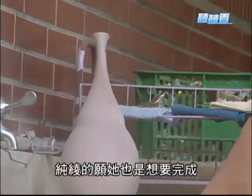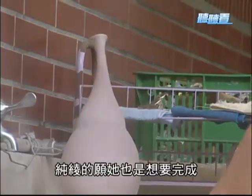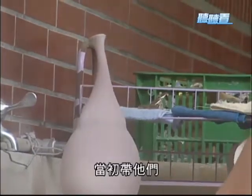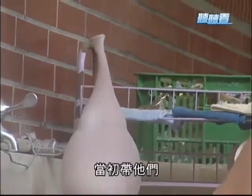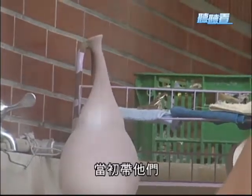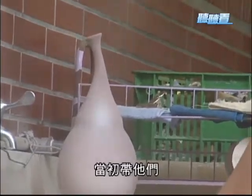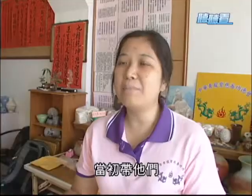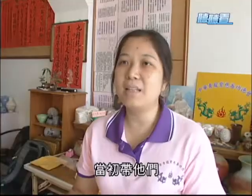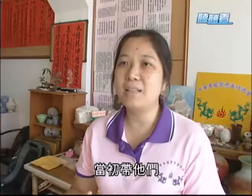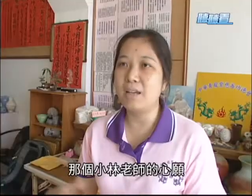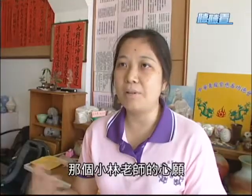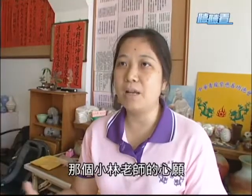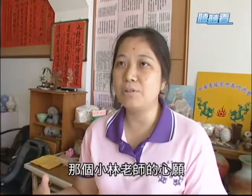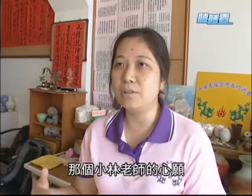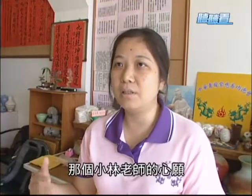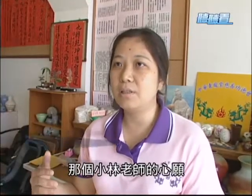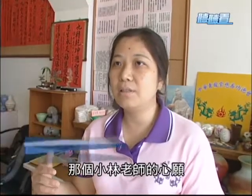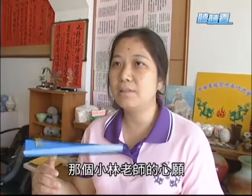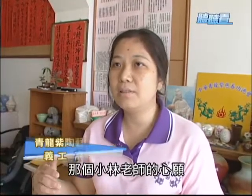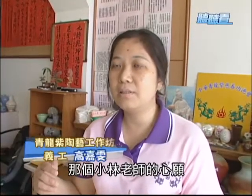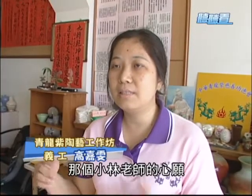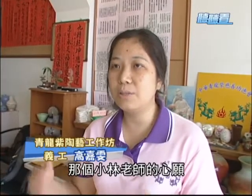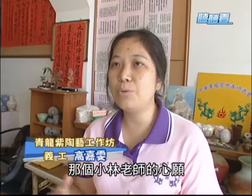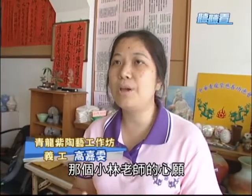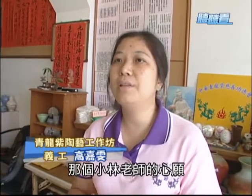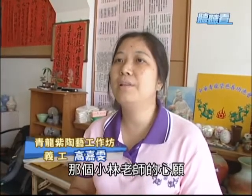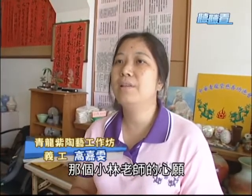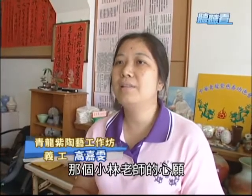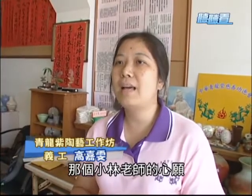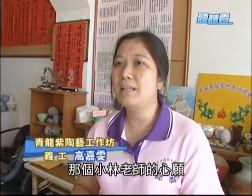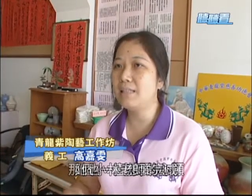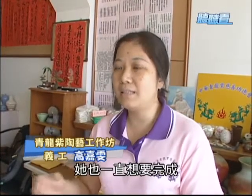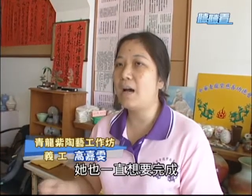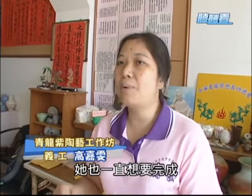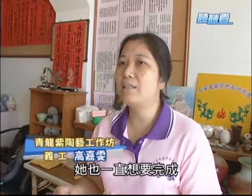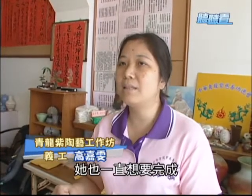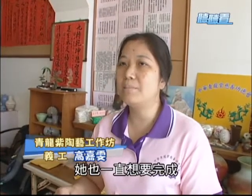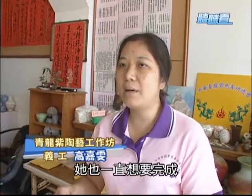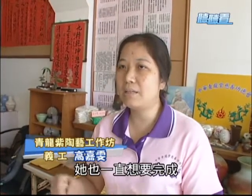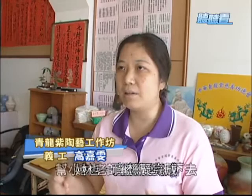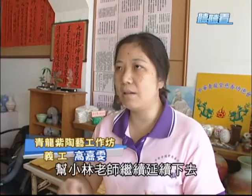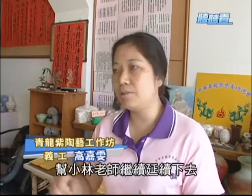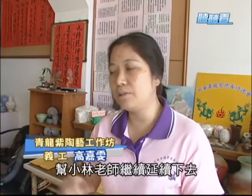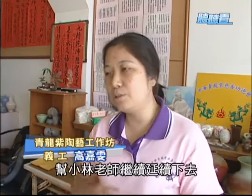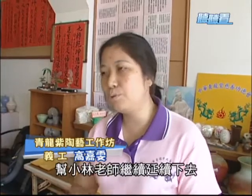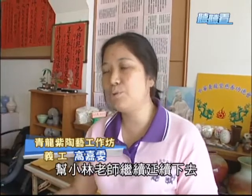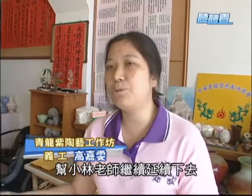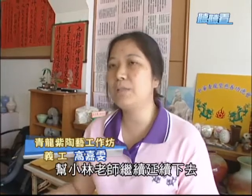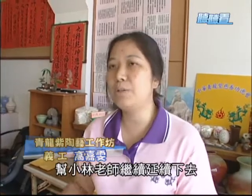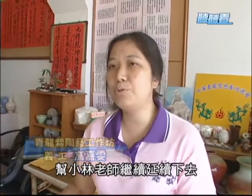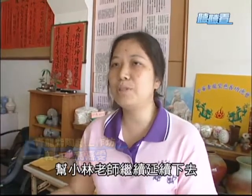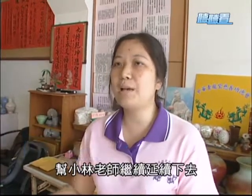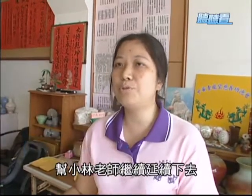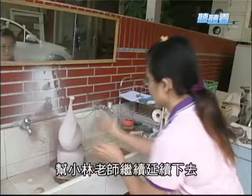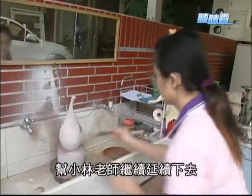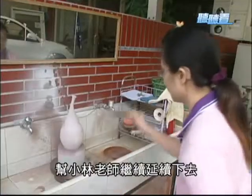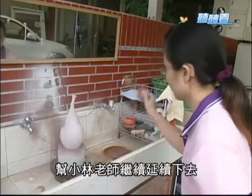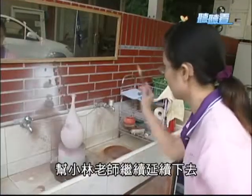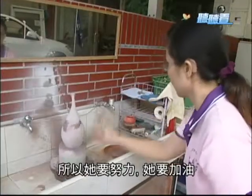当初带他们那个小林老师的心愿，他一直想要完成，帮小林老师继续延续下去，所以他要